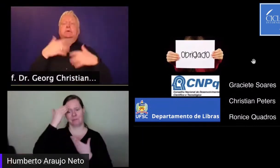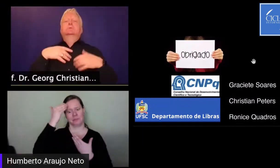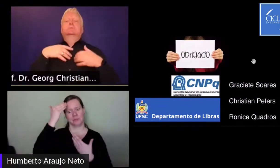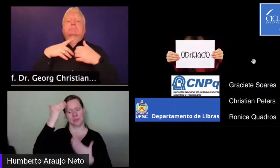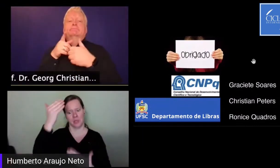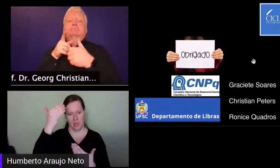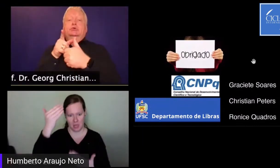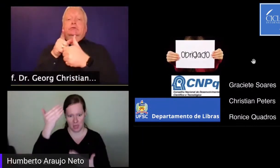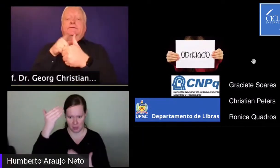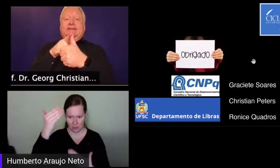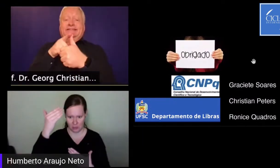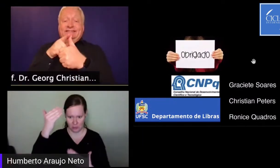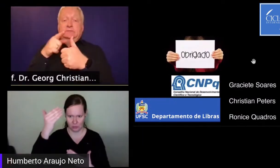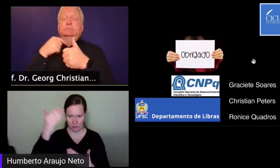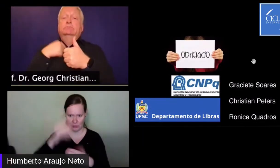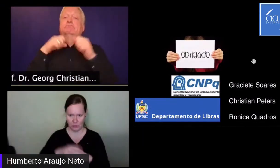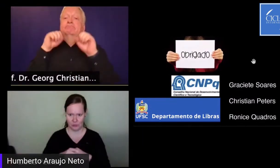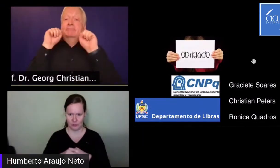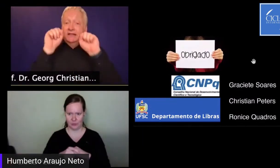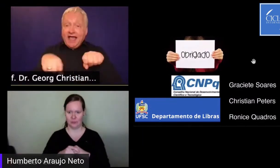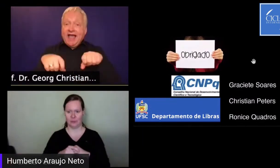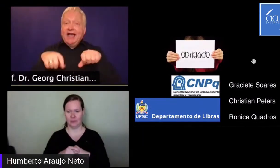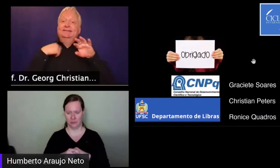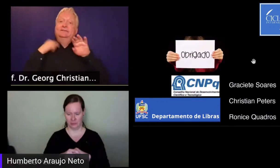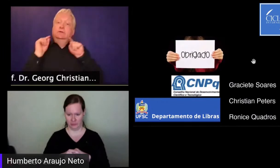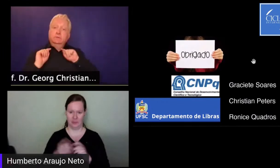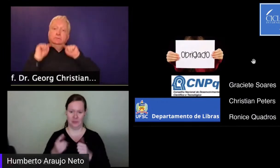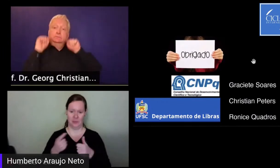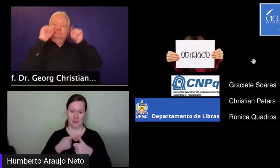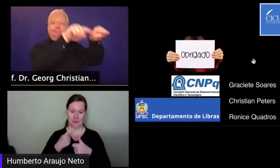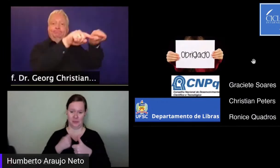E, por fim, quero agradecer.